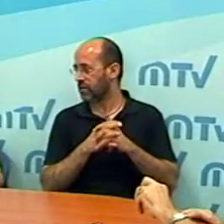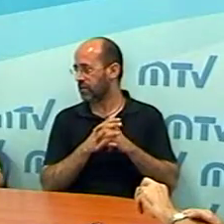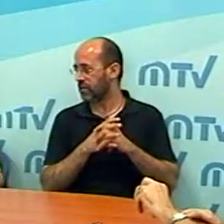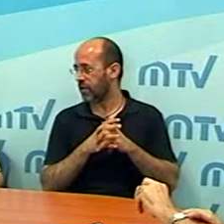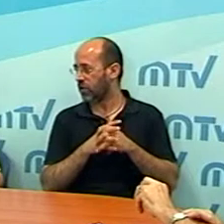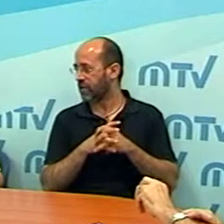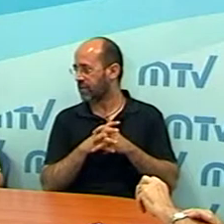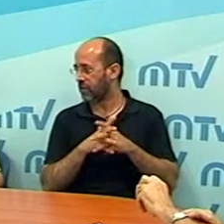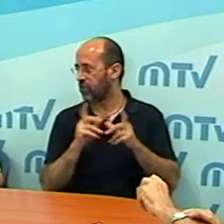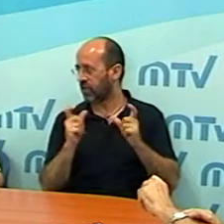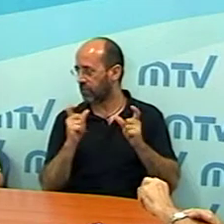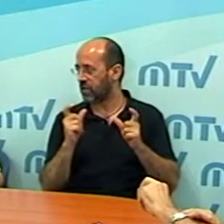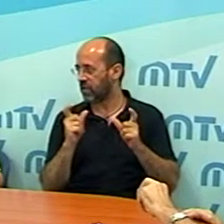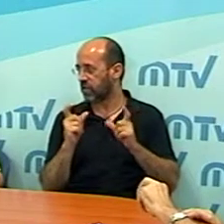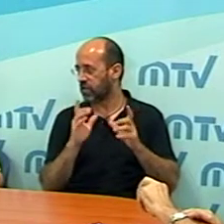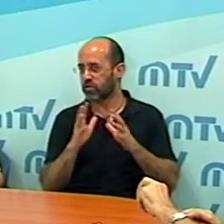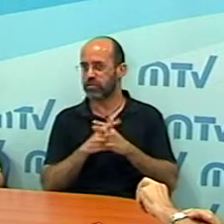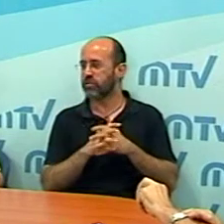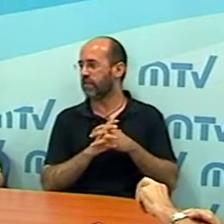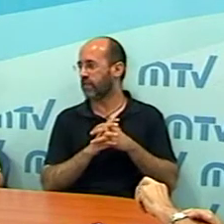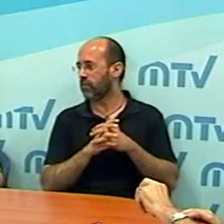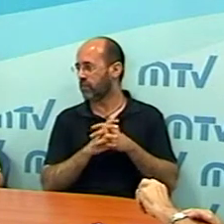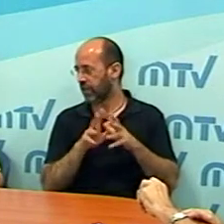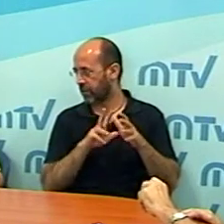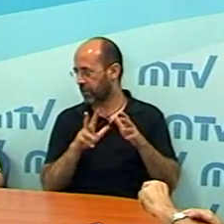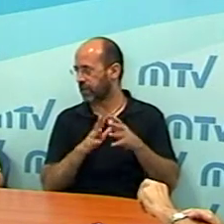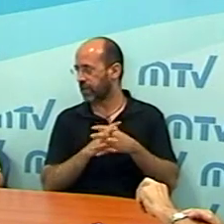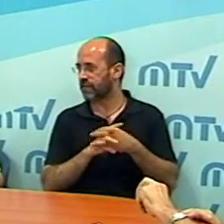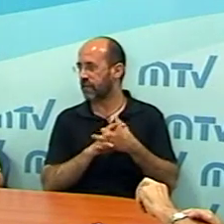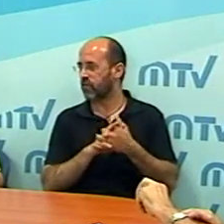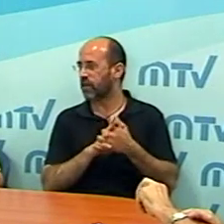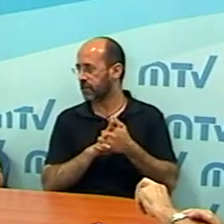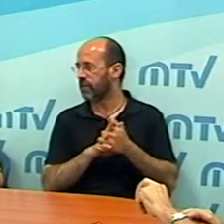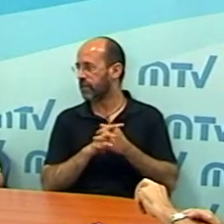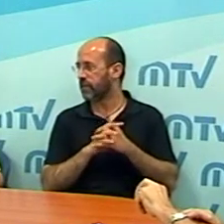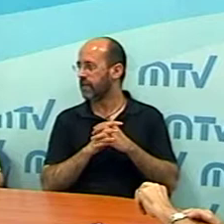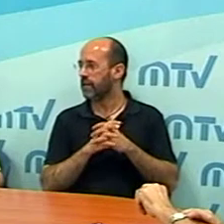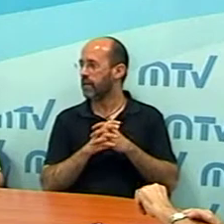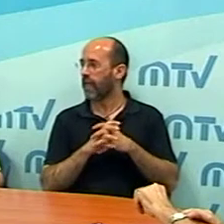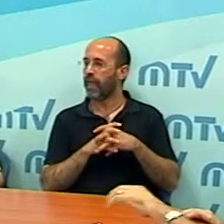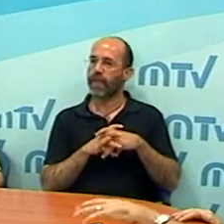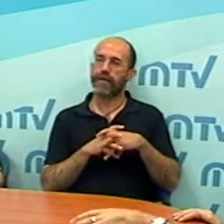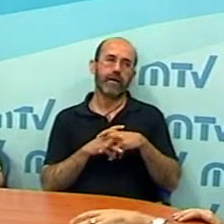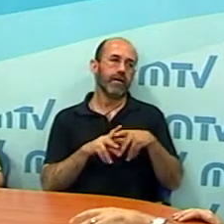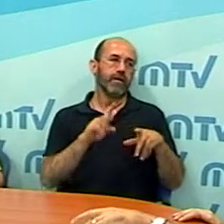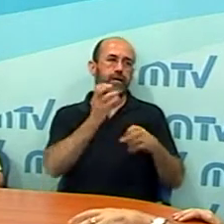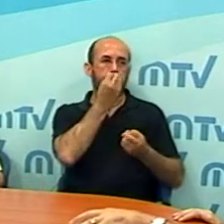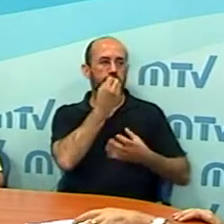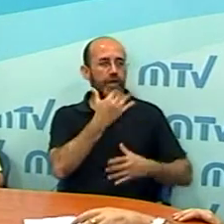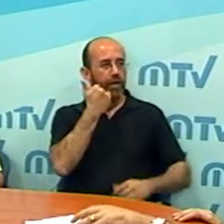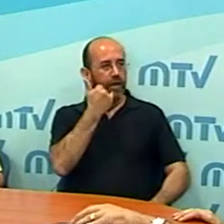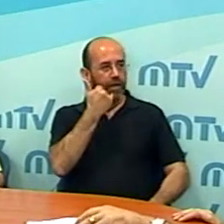también, ¿eh? Los oyentes también utilizan matices y cosas que nosotros no utilizamos, aunque hablen el castellano igual. Muy bien,